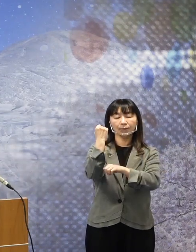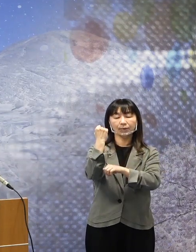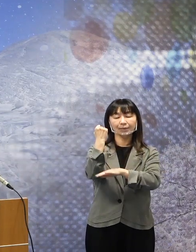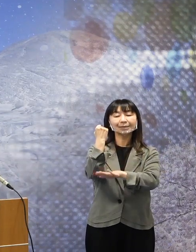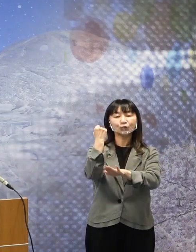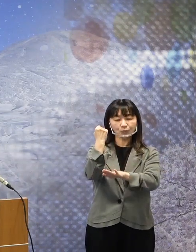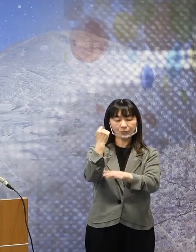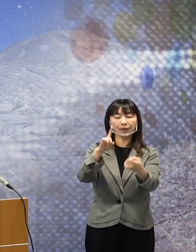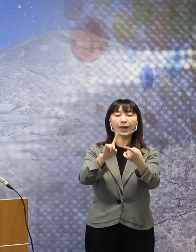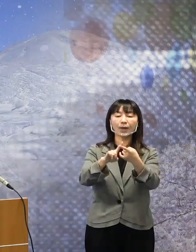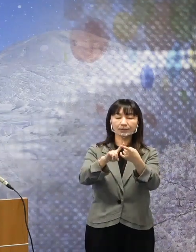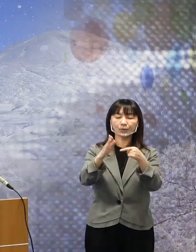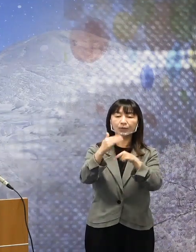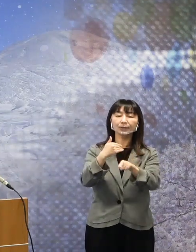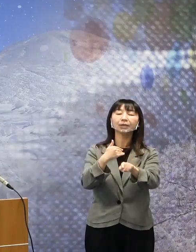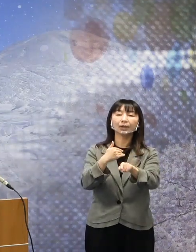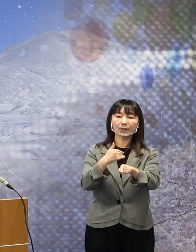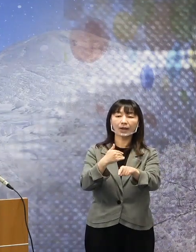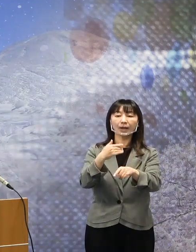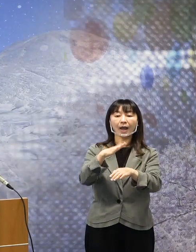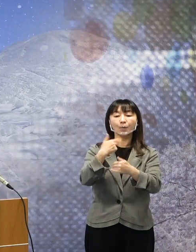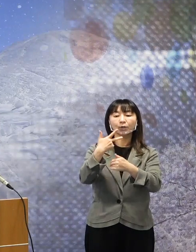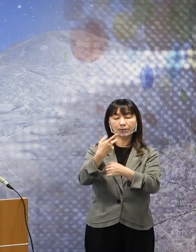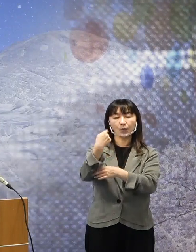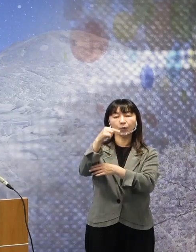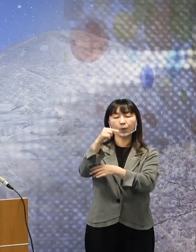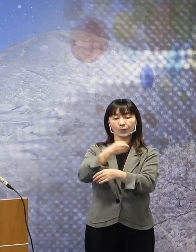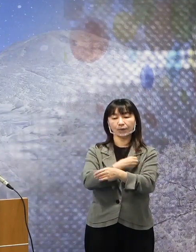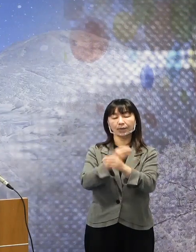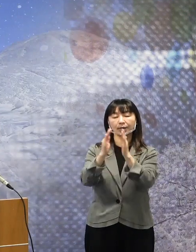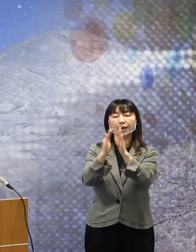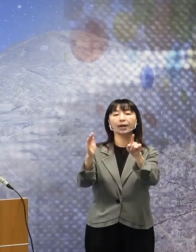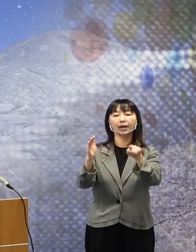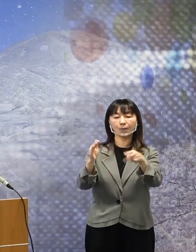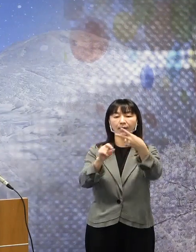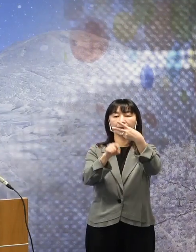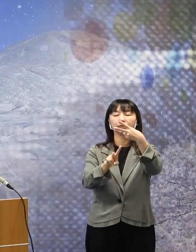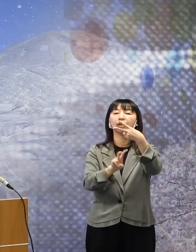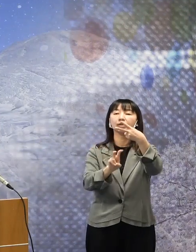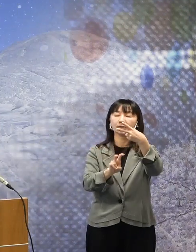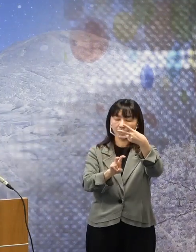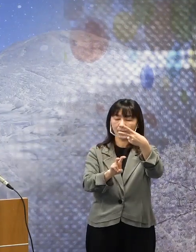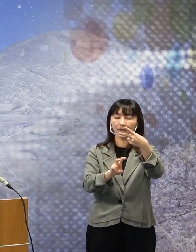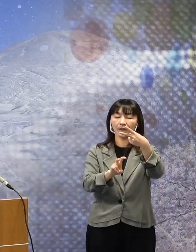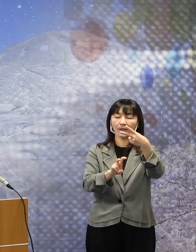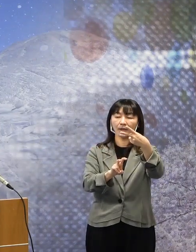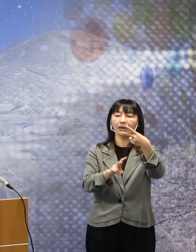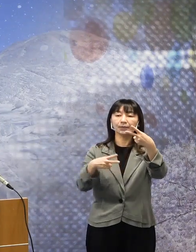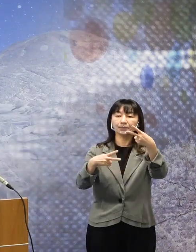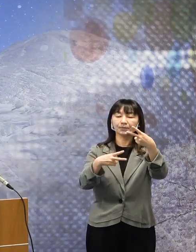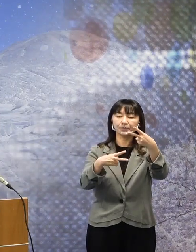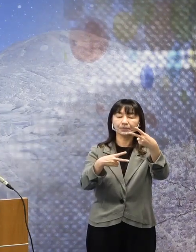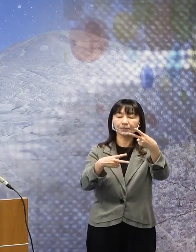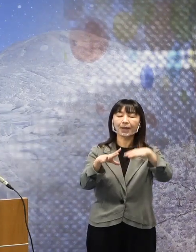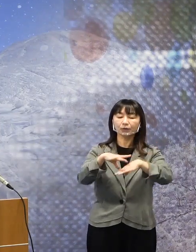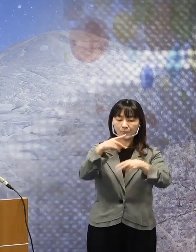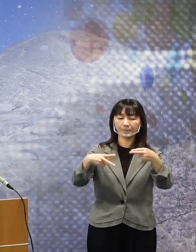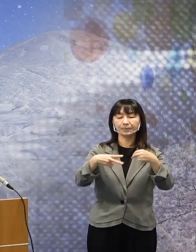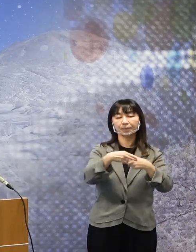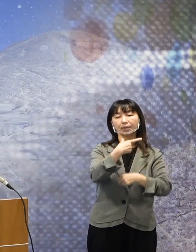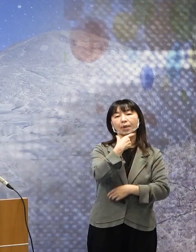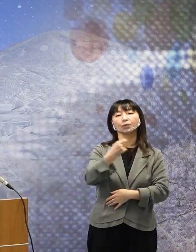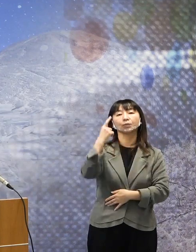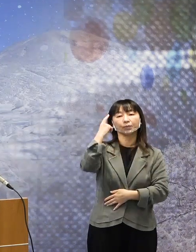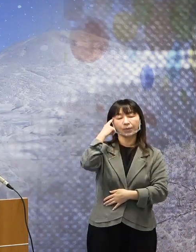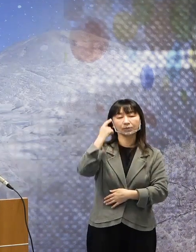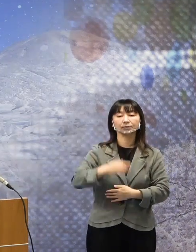てお願いを、まあ、しよう、まあ、市の教育委員会から何をつけどさせていただこうと思います。 わかりました、ありがとうございます。 はい、